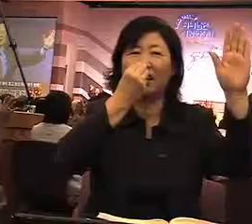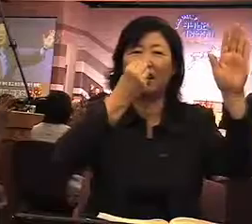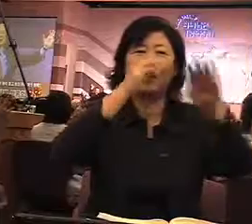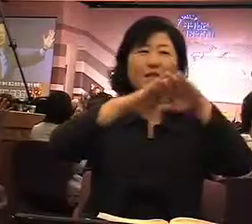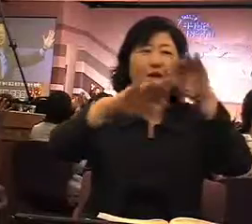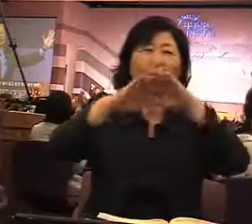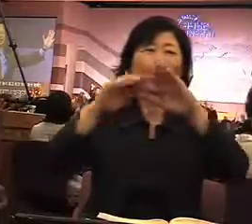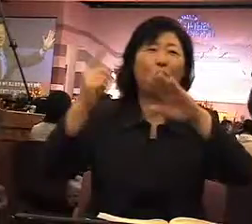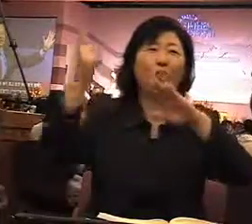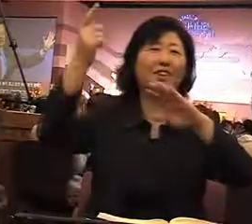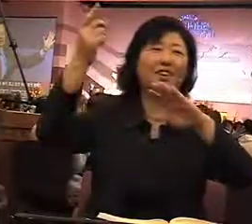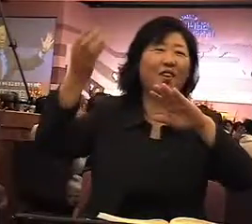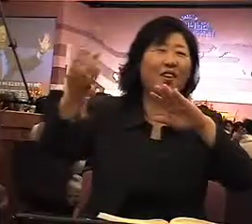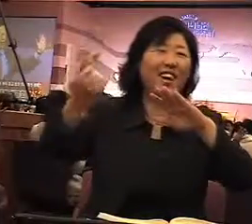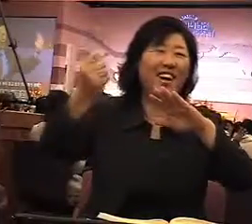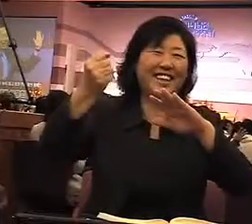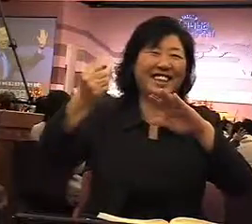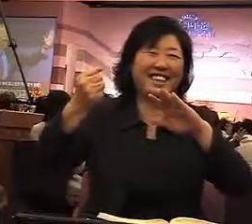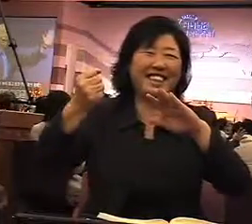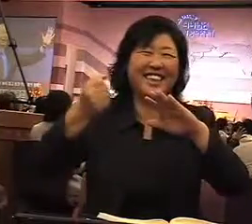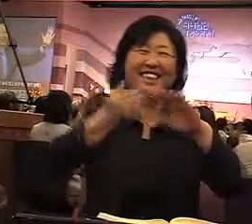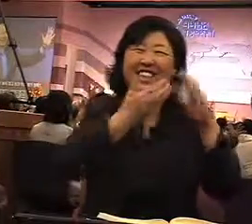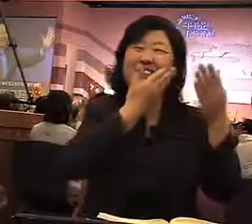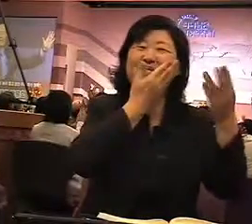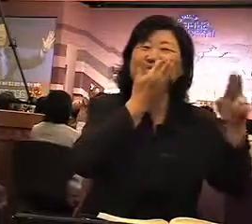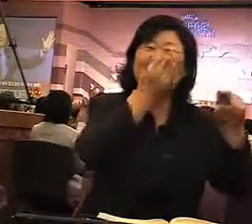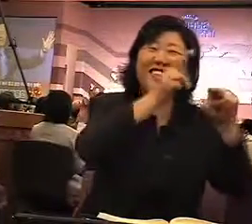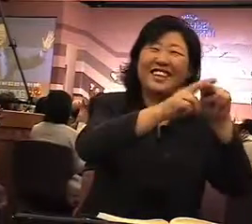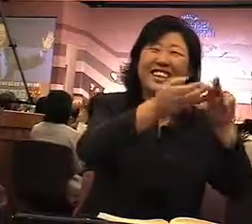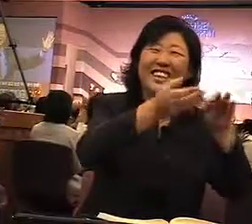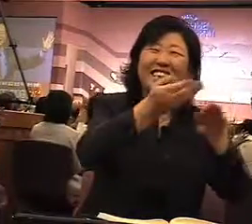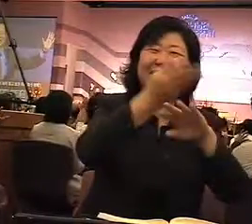들고 보좌 위에 계신 왕께